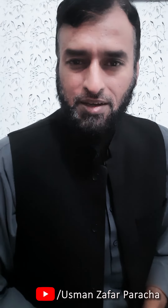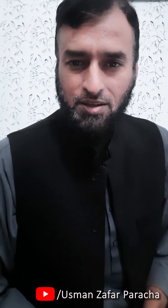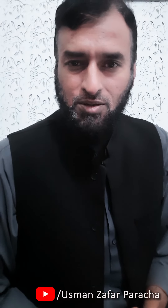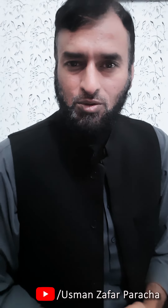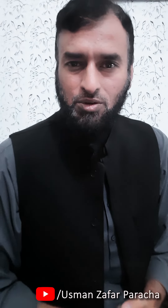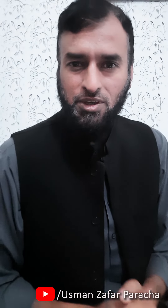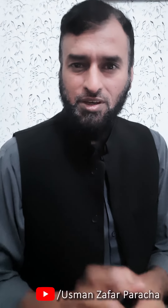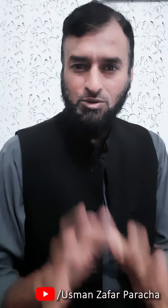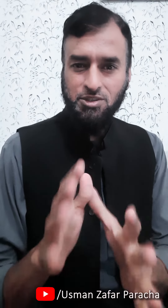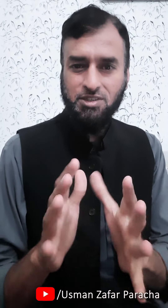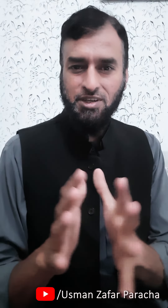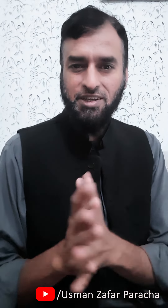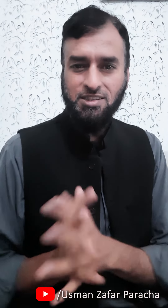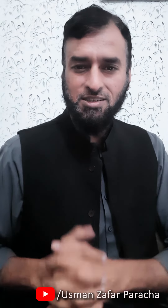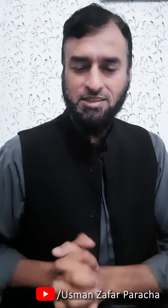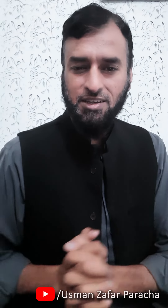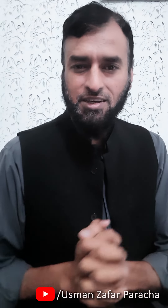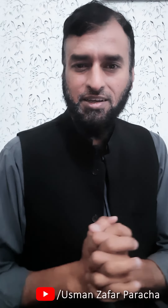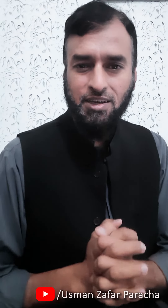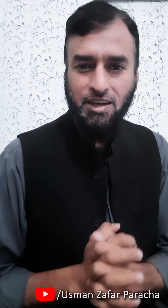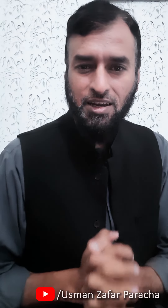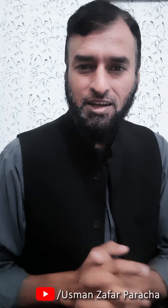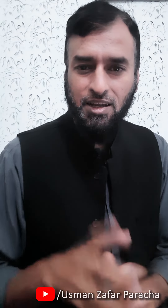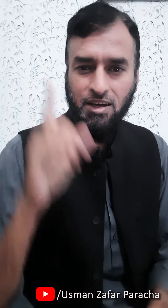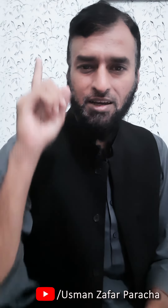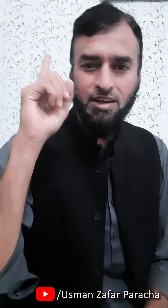तो ये कुछ सेंटेंसेस थे कि अल्लाह